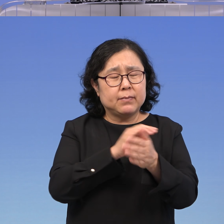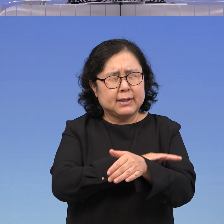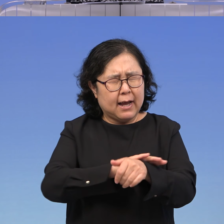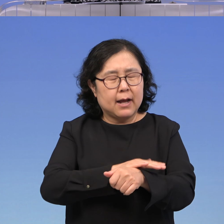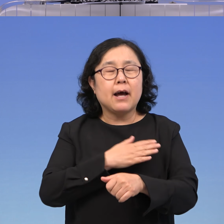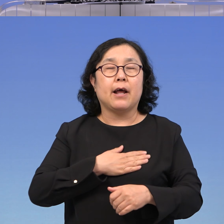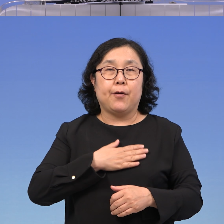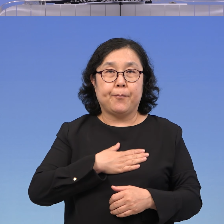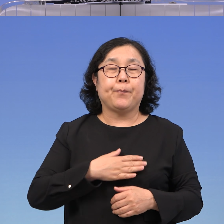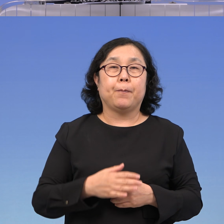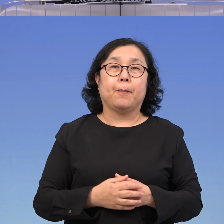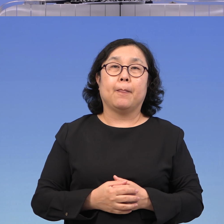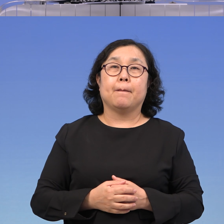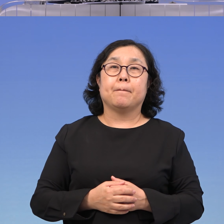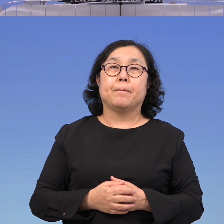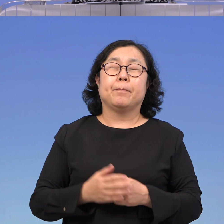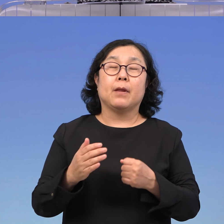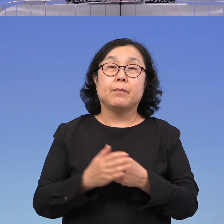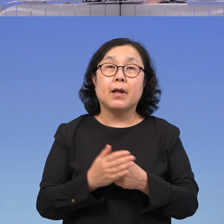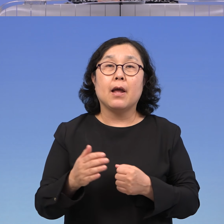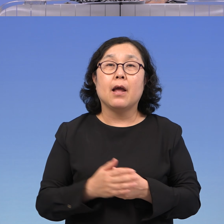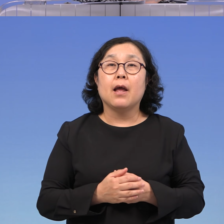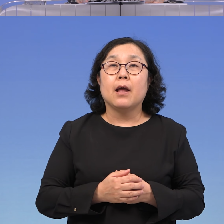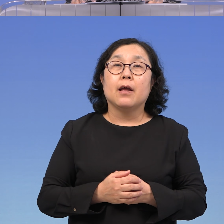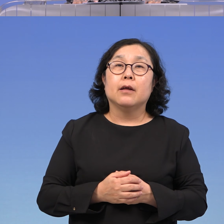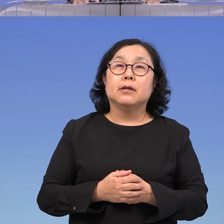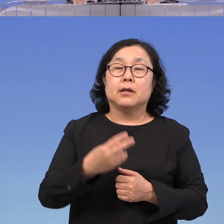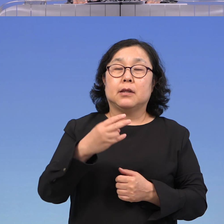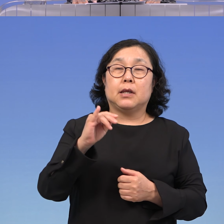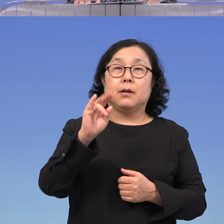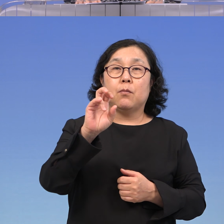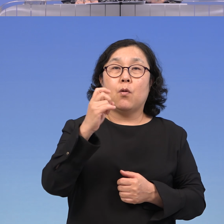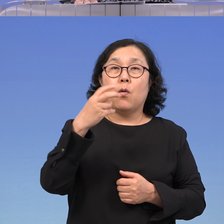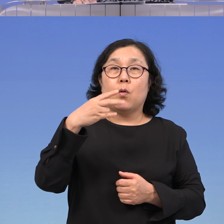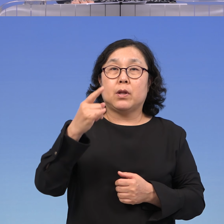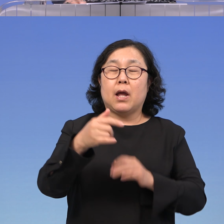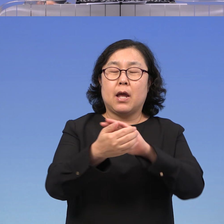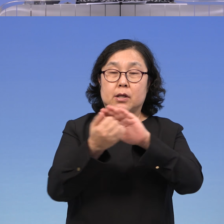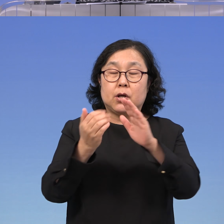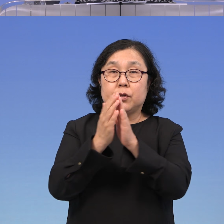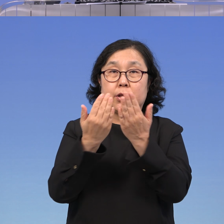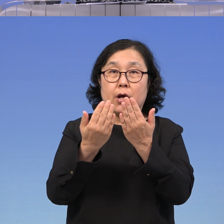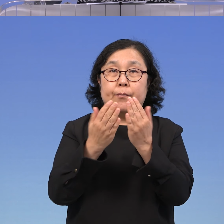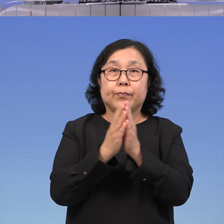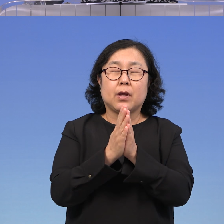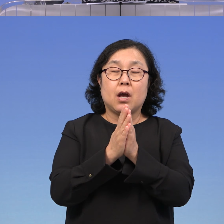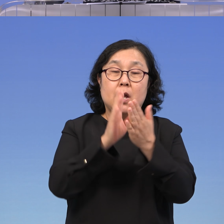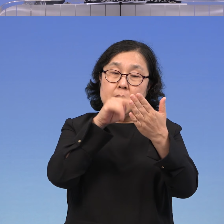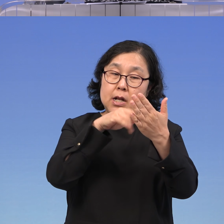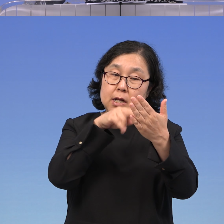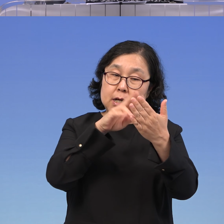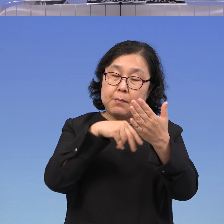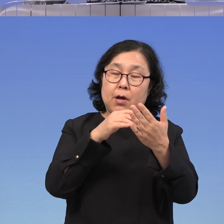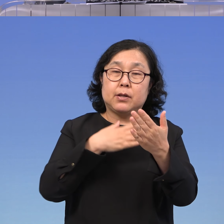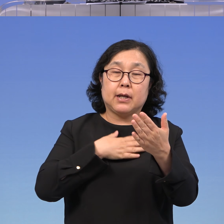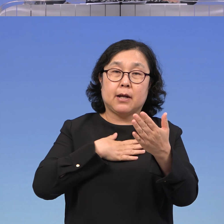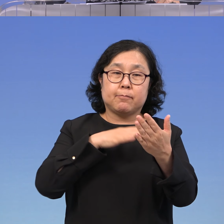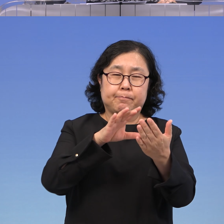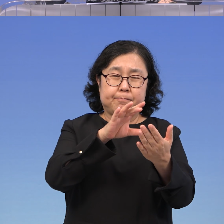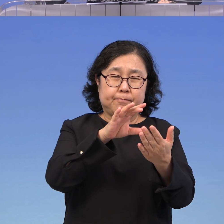알거든요 이름 관점으로 디모데전서 읽어 보면은 정말 그 눈에 띄는 한 대목이